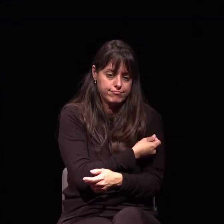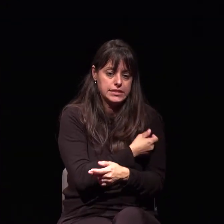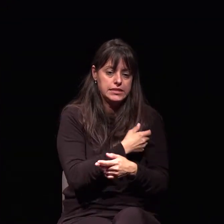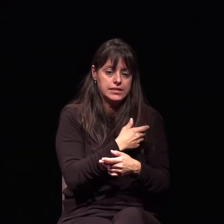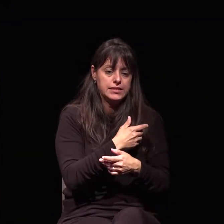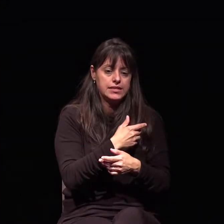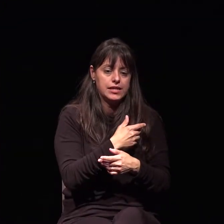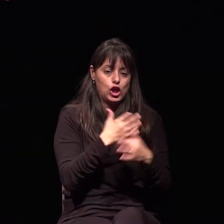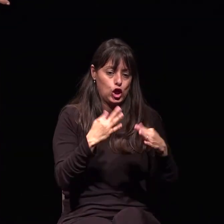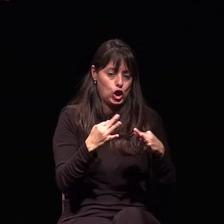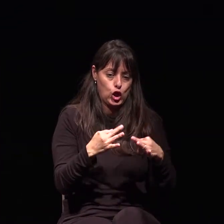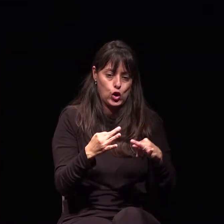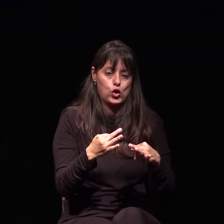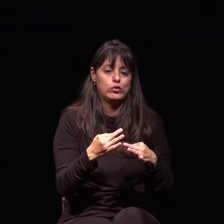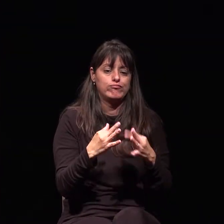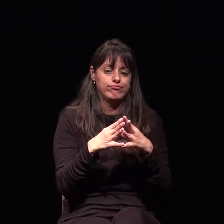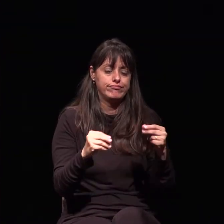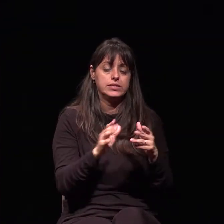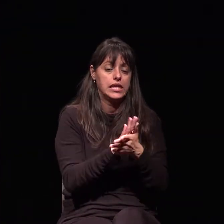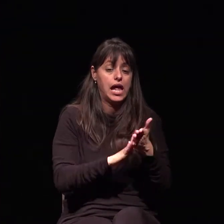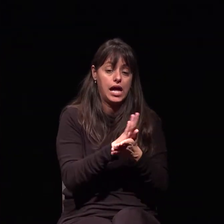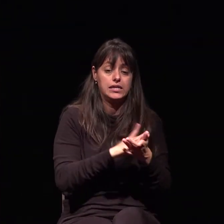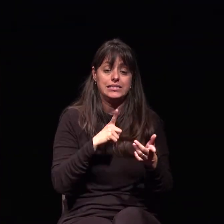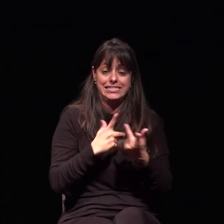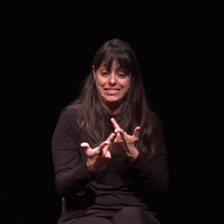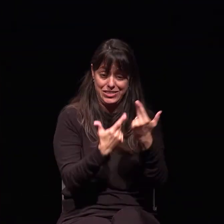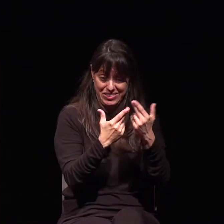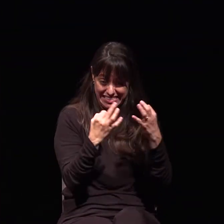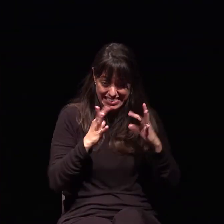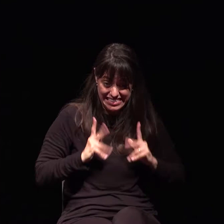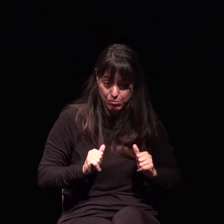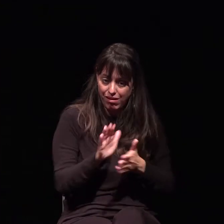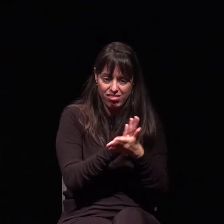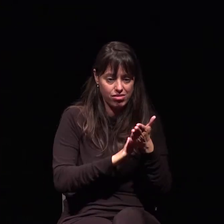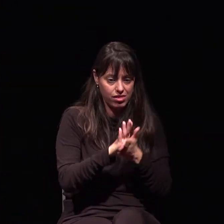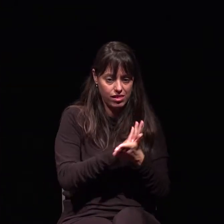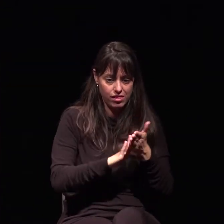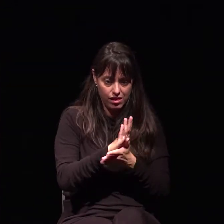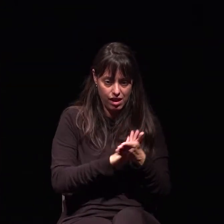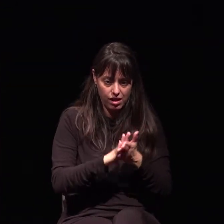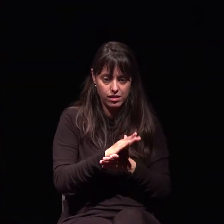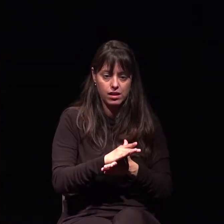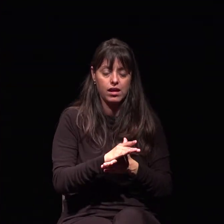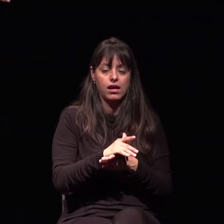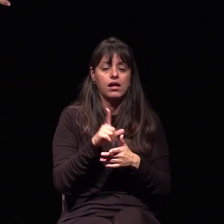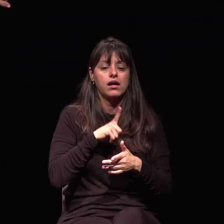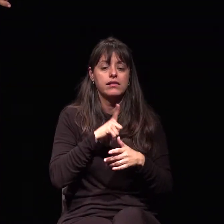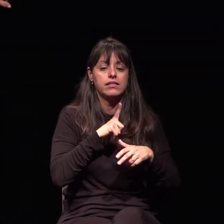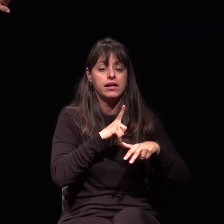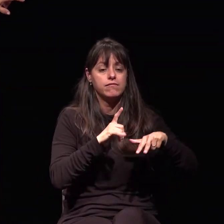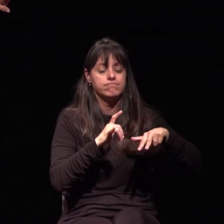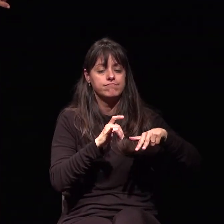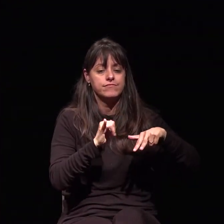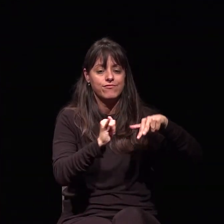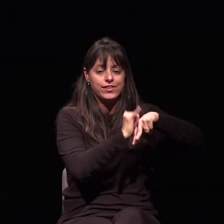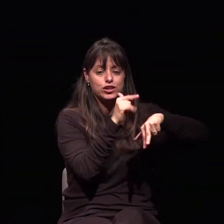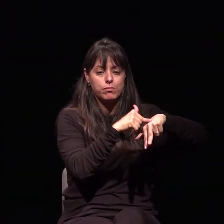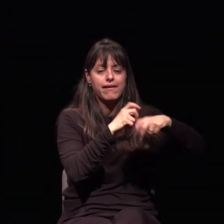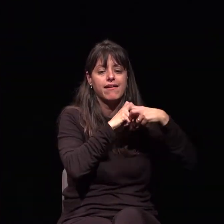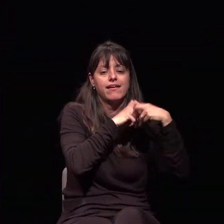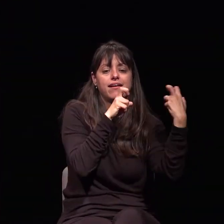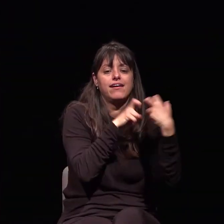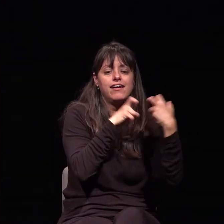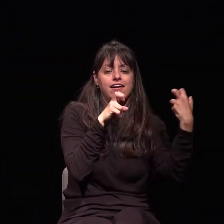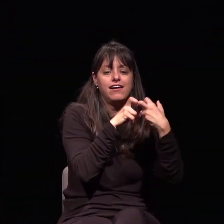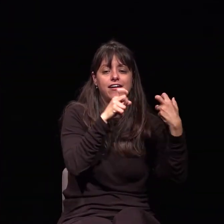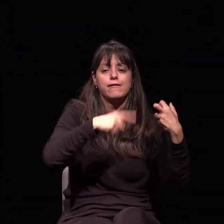os instrumentos cirúrgicos necessários para uma operação. Quando, impotente, a vítima gritava, os